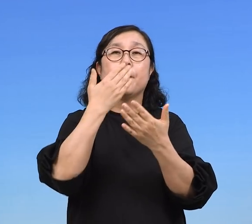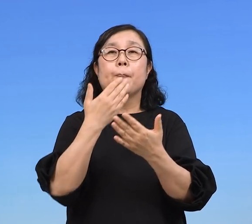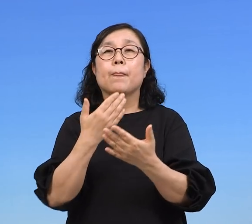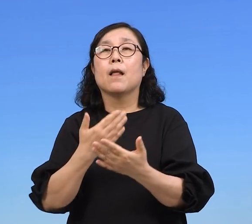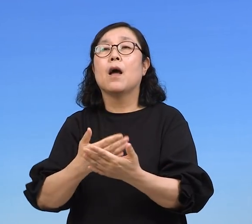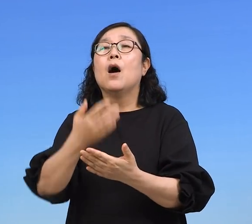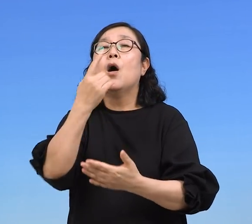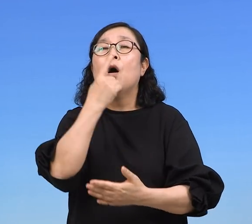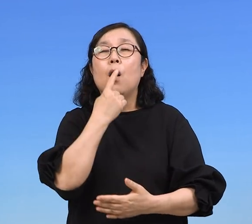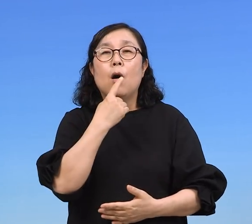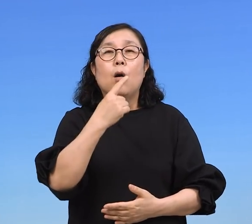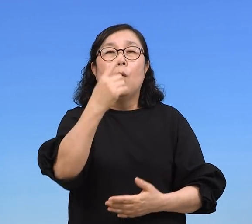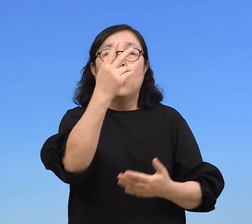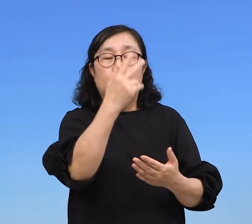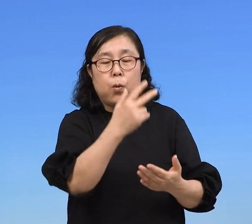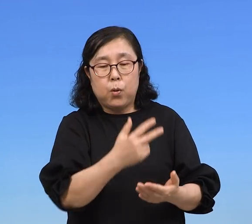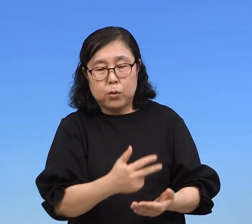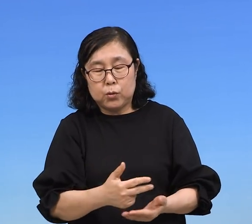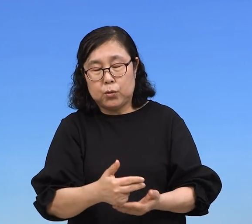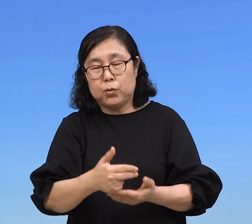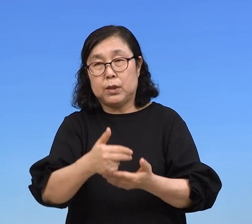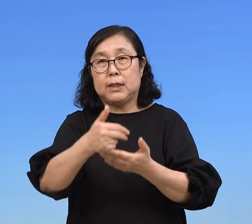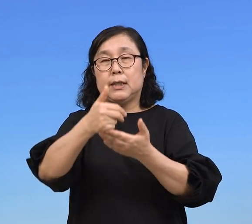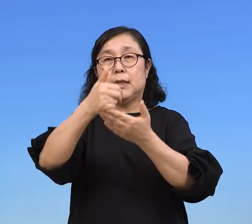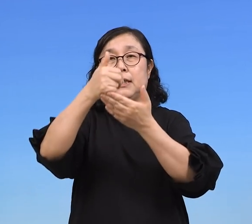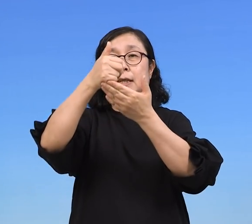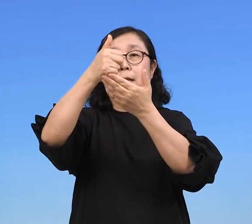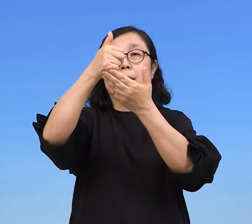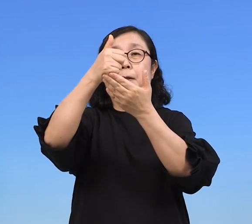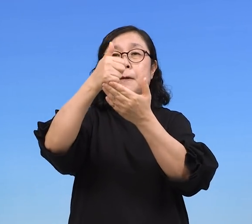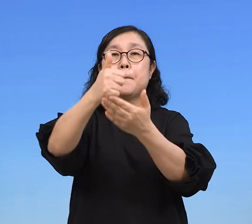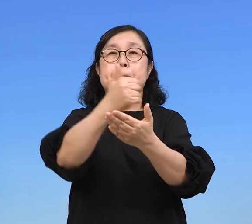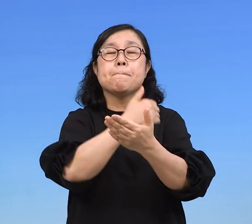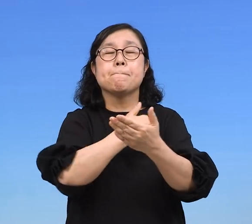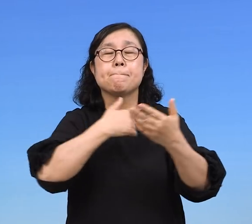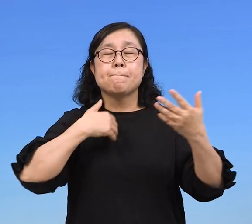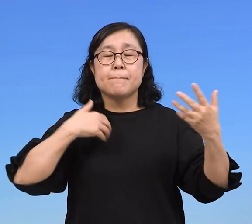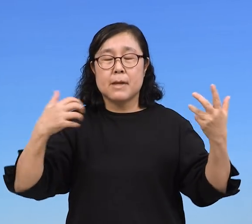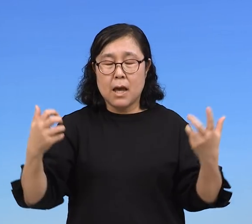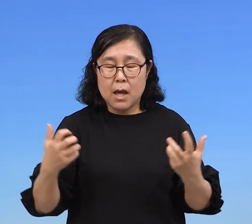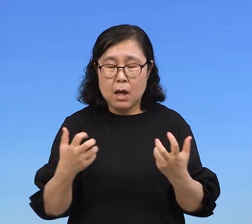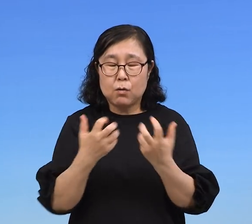찬양합니다. 오 주님 채우소서.